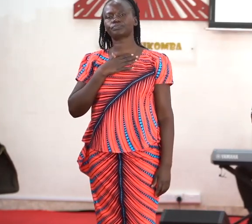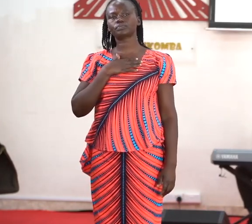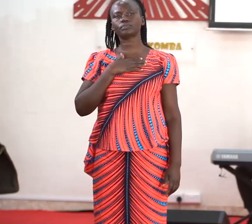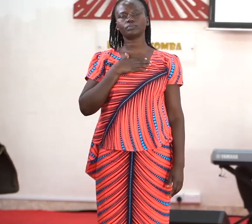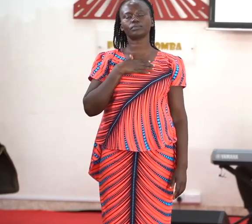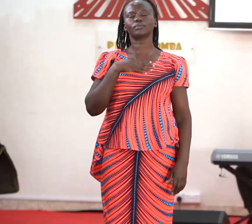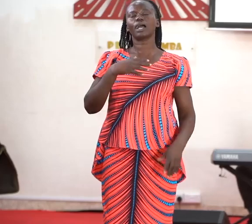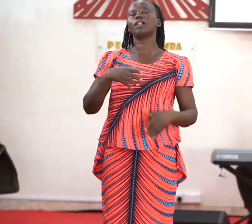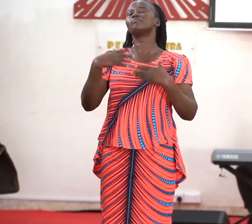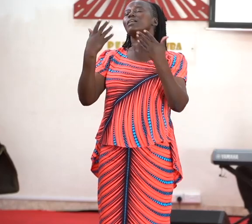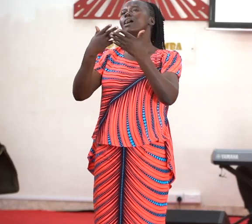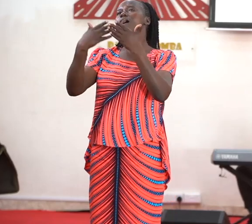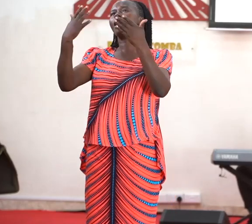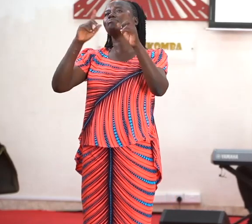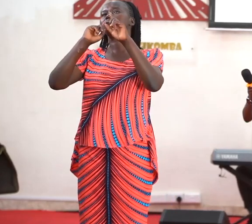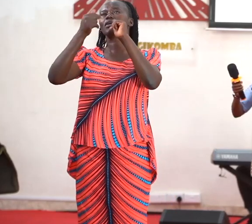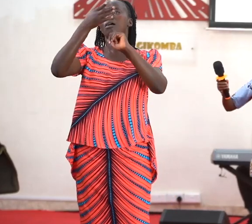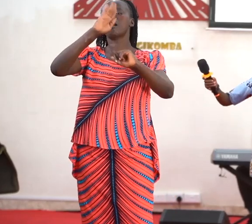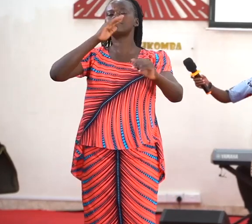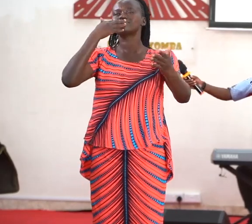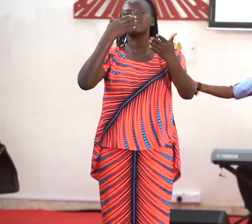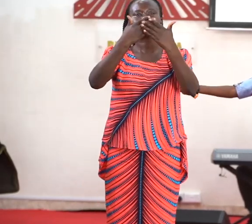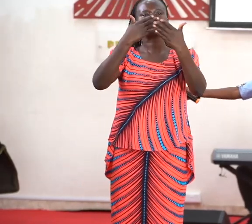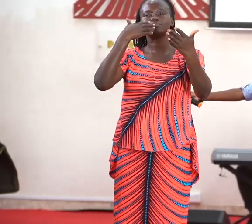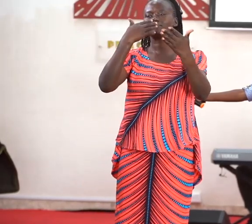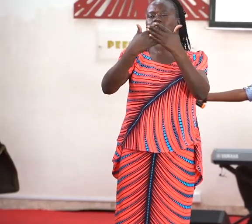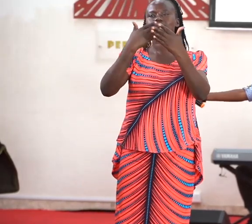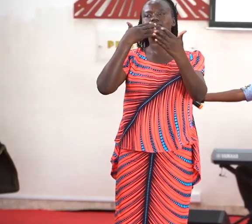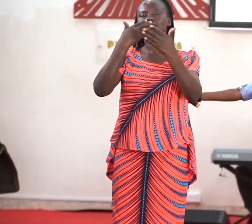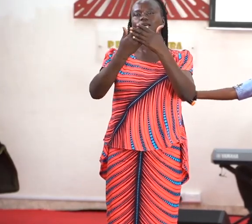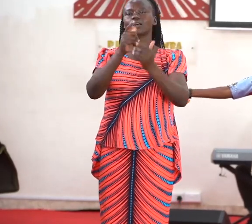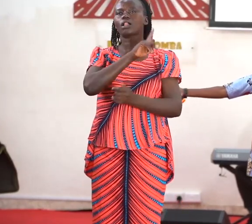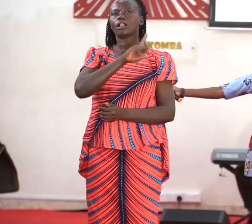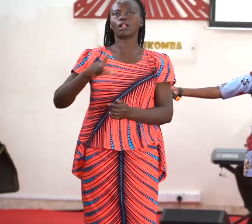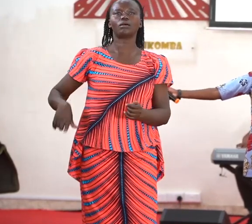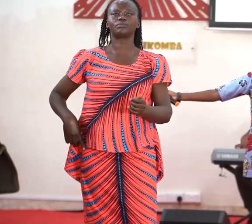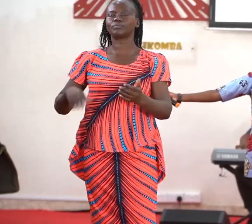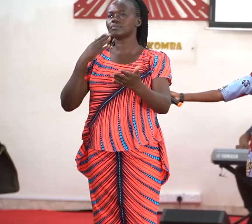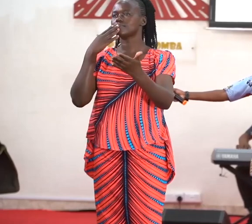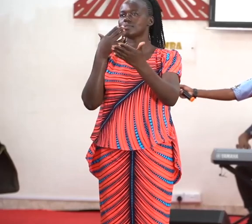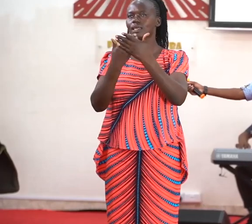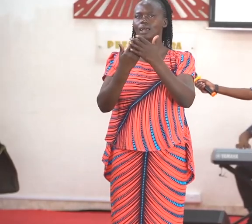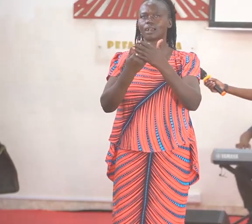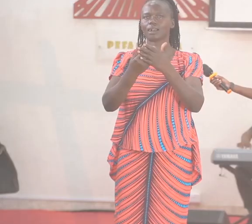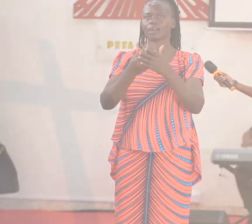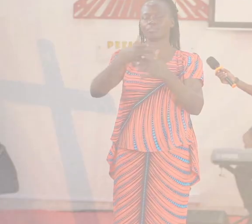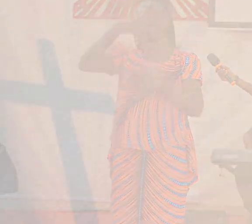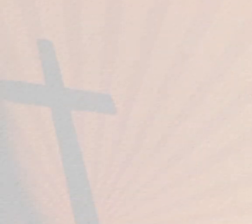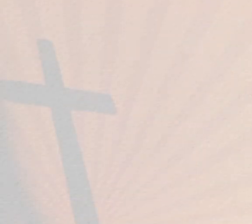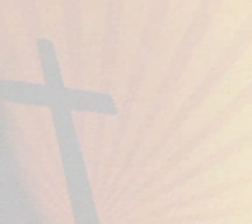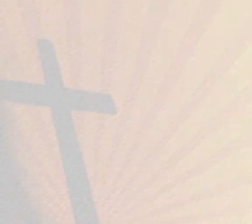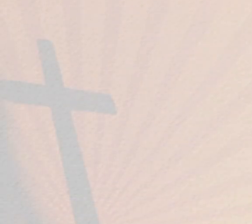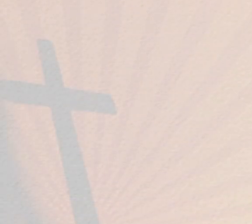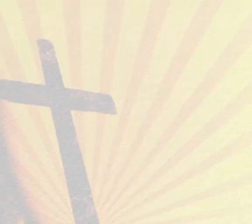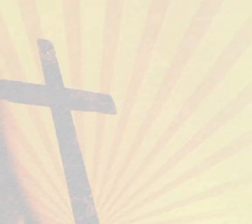Mikono yako mwambie tu Bwana ni asante, asante, asante Bwana. Asante Simba wa kabila la Yuda.